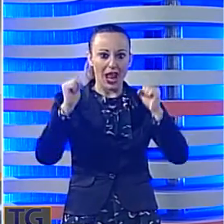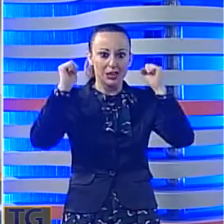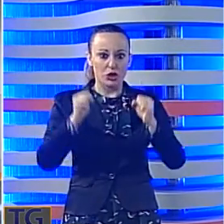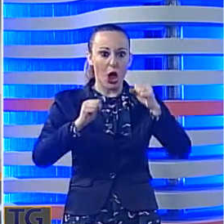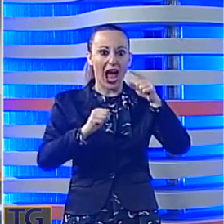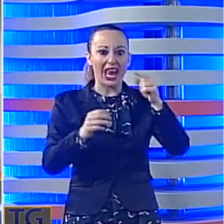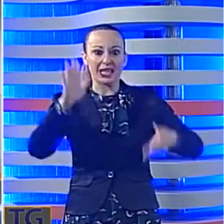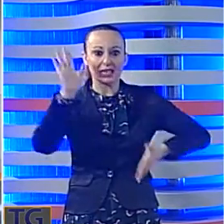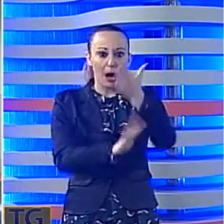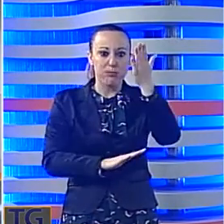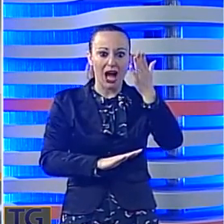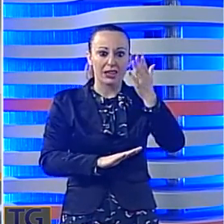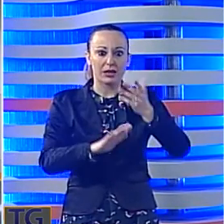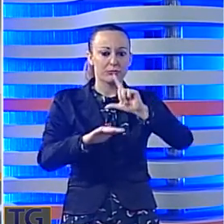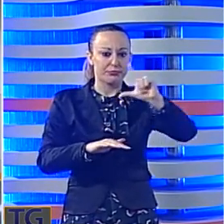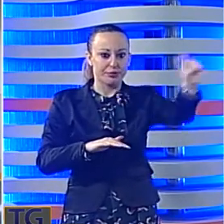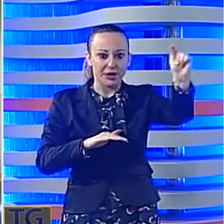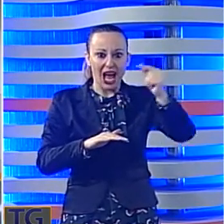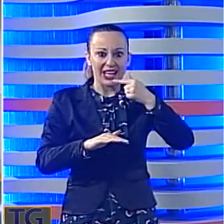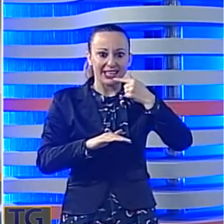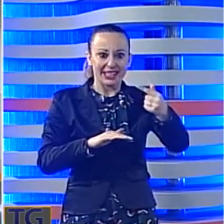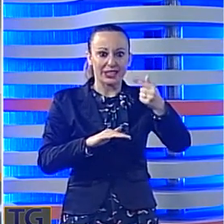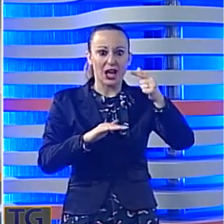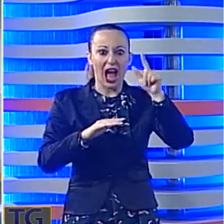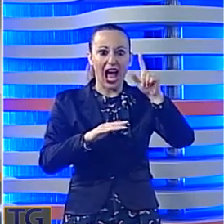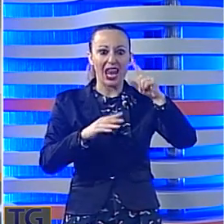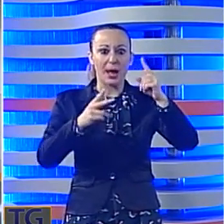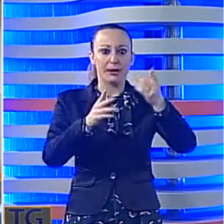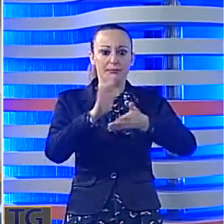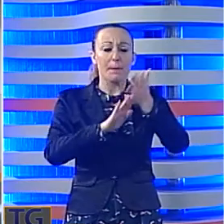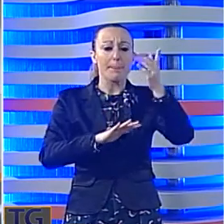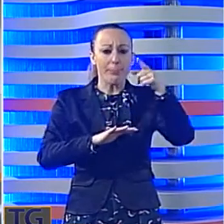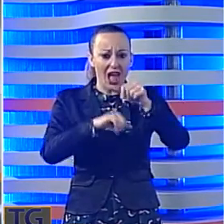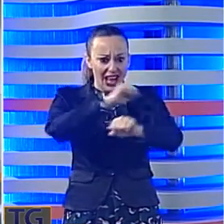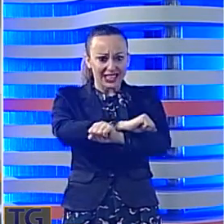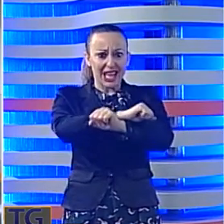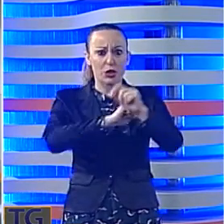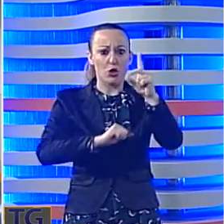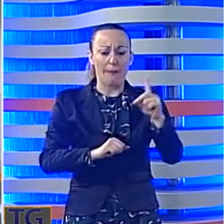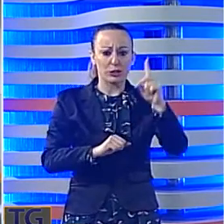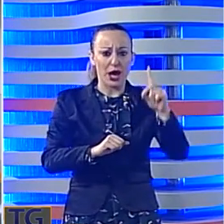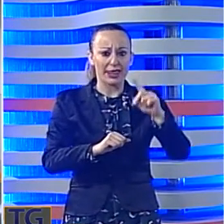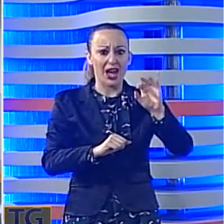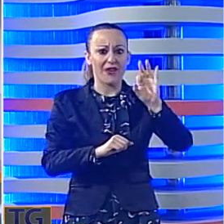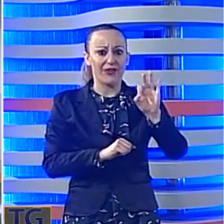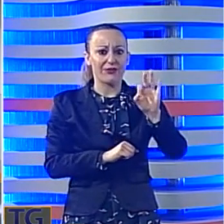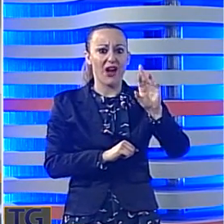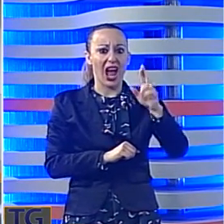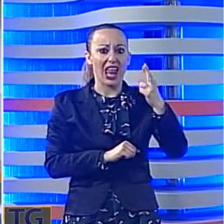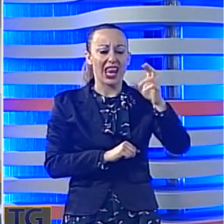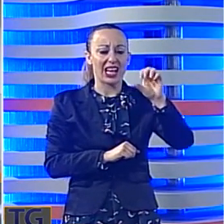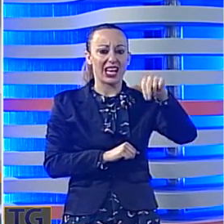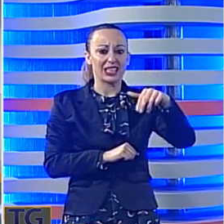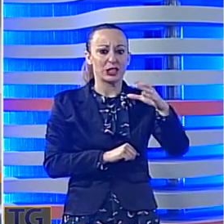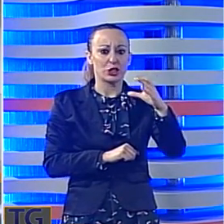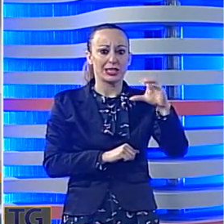Quattro colpi di fucile calibro 12 sono stati esplosi contro il portone di un garage di